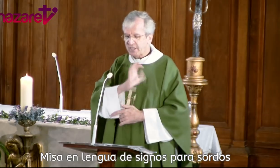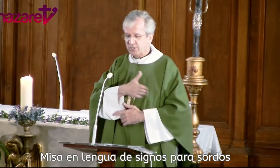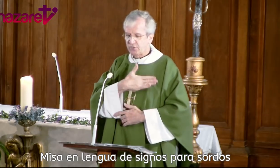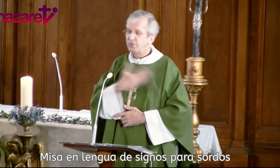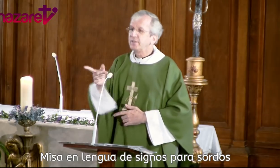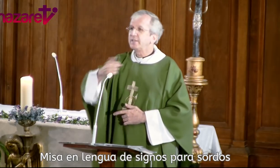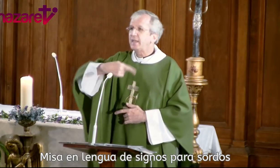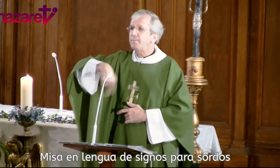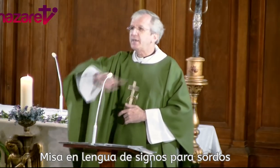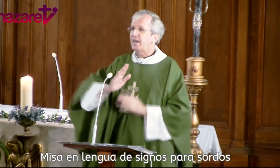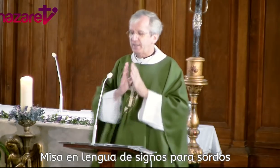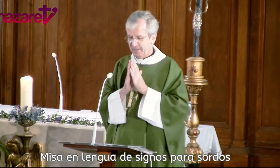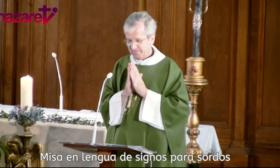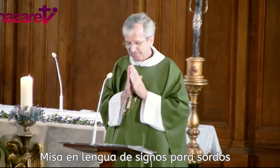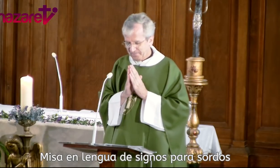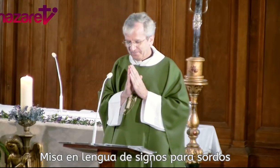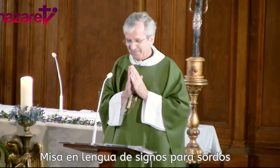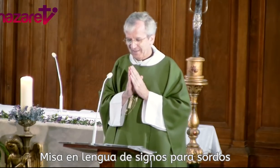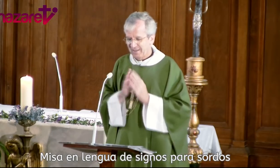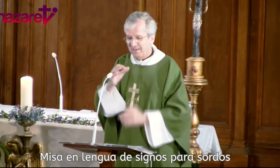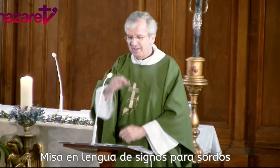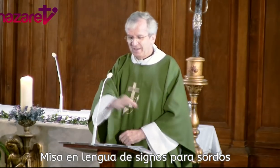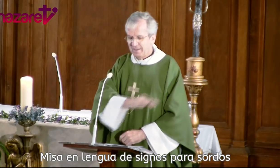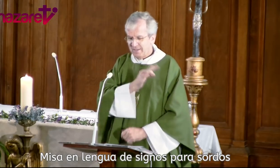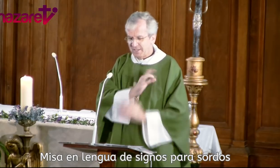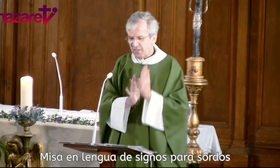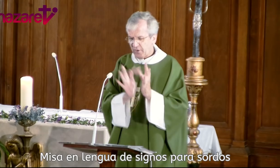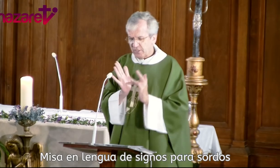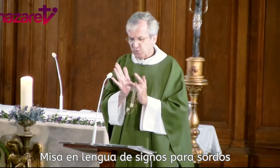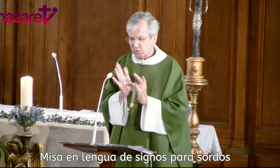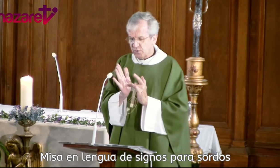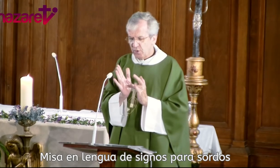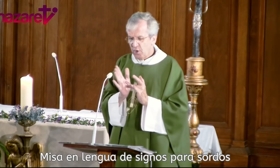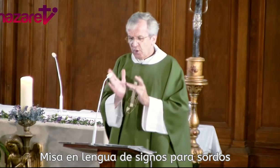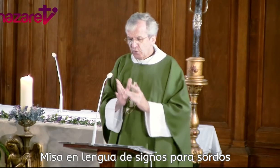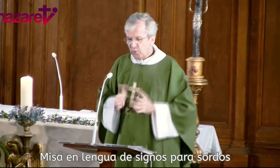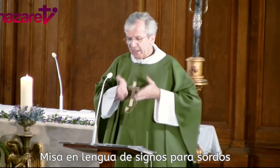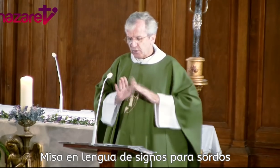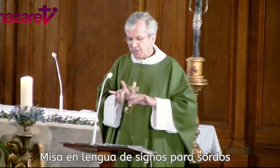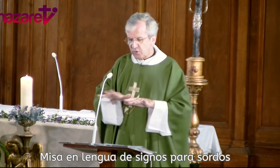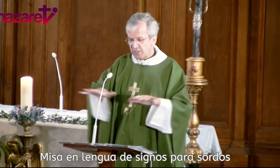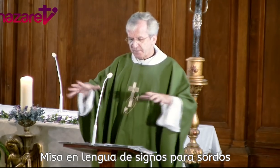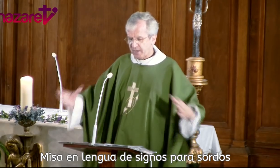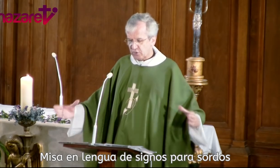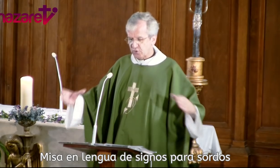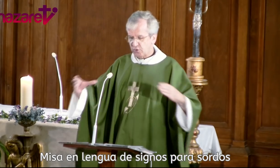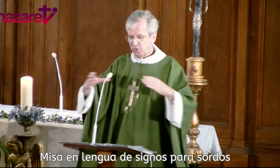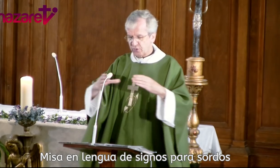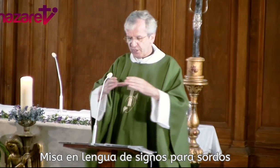Cristo, ten piedad. Cristo, ten piedad. Señor Jesús, tú que a los hijos dispersos los